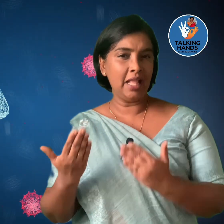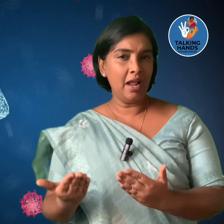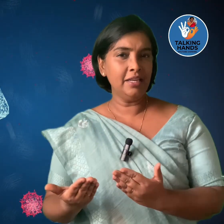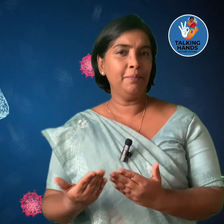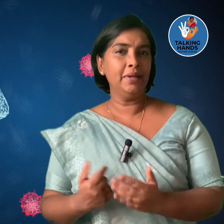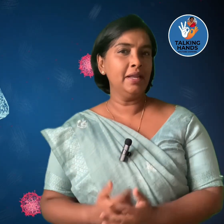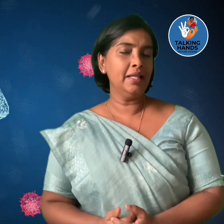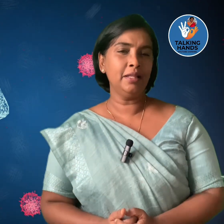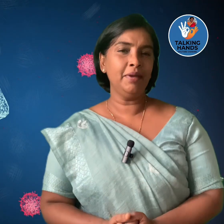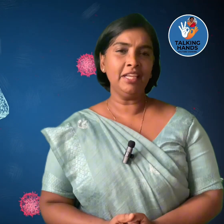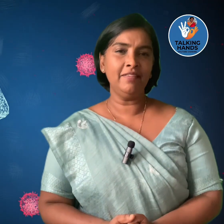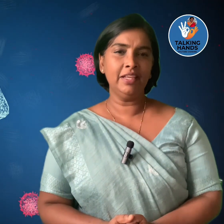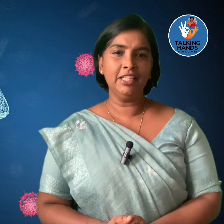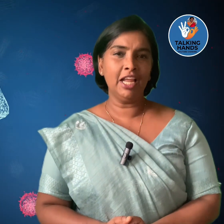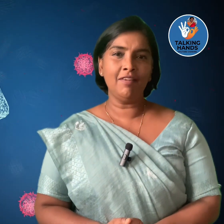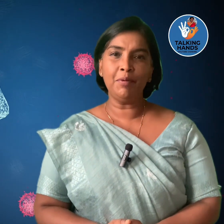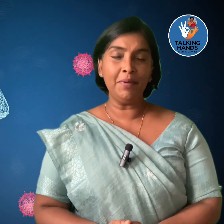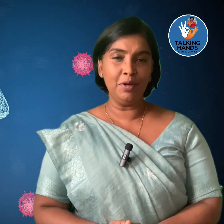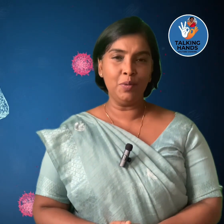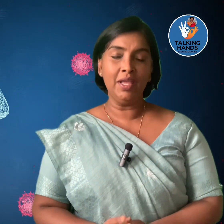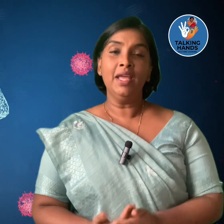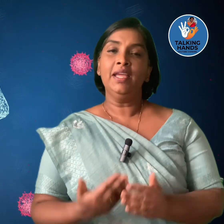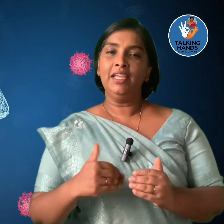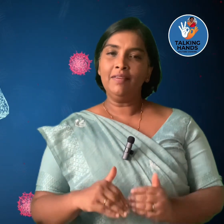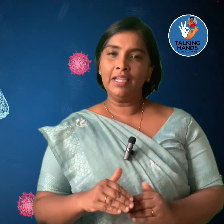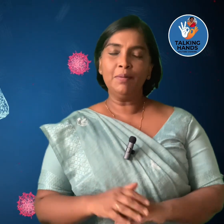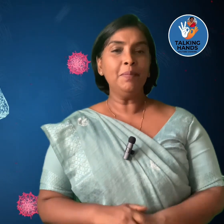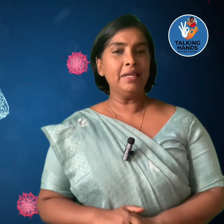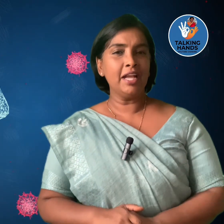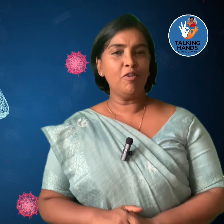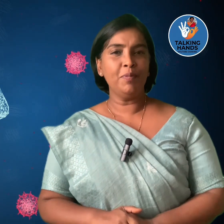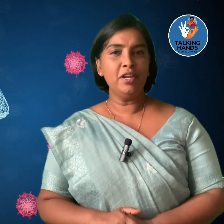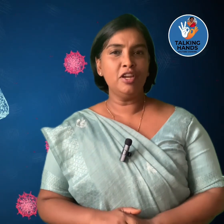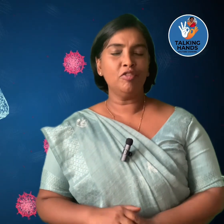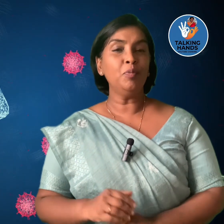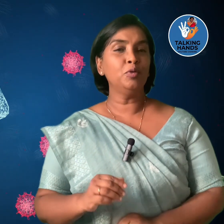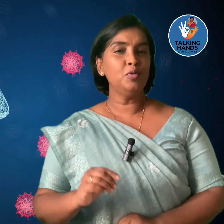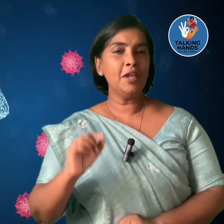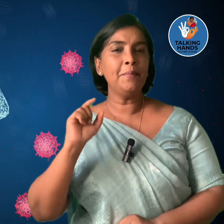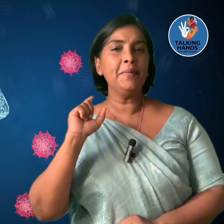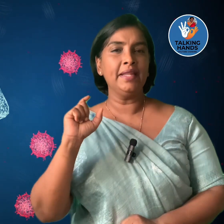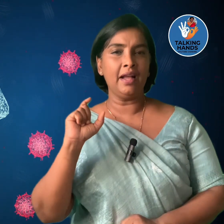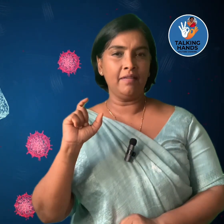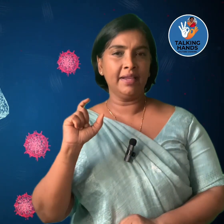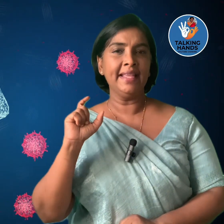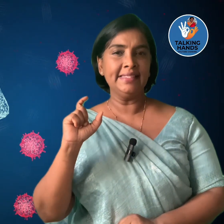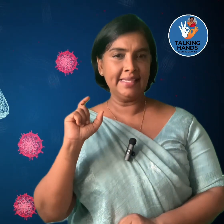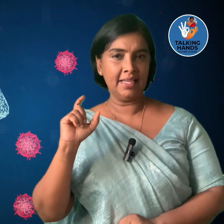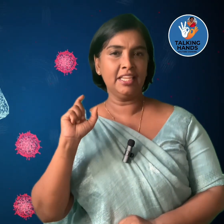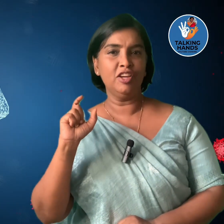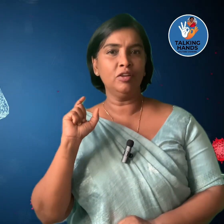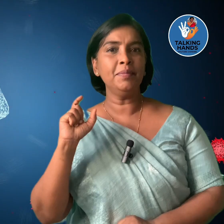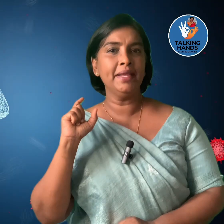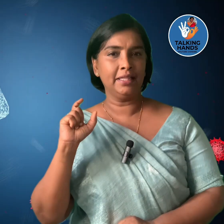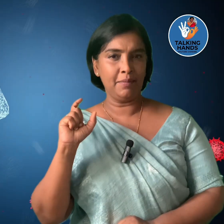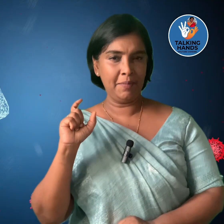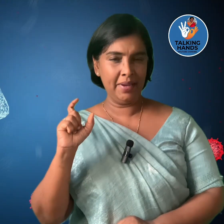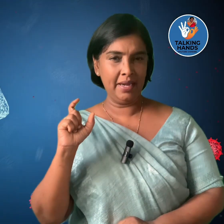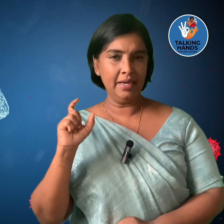ස්ථානය පෙන්නලා තමයි මේ වේදනාව අපි පෙන්නුවේ. ඒ වගේම පිළිකාව පෙන්නනවා පොදුවේ අපි පිළිකාවක් කැන්සර් එකක් කියනවනේ මේක තමයි පෙන්නන්නේ.